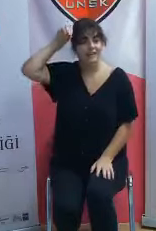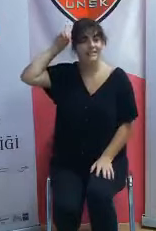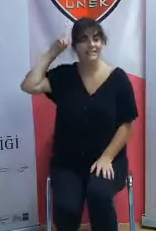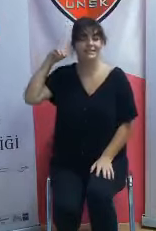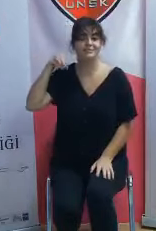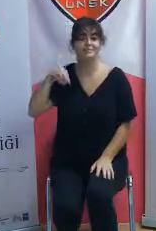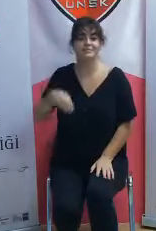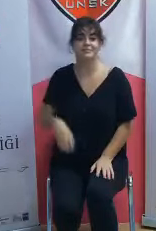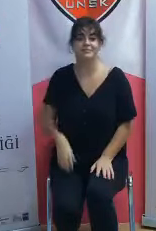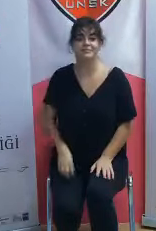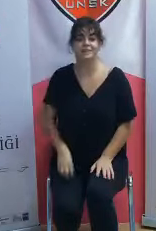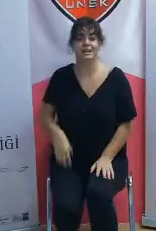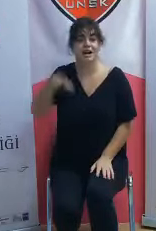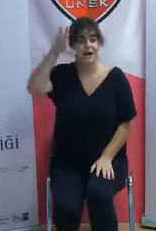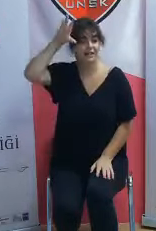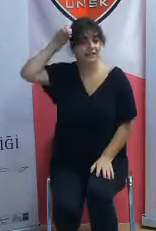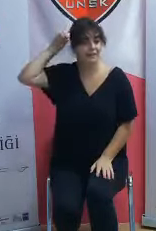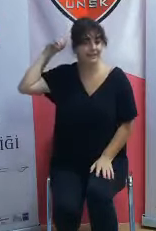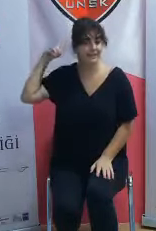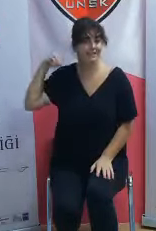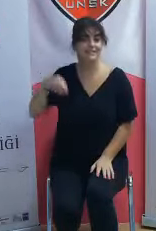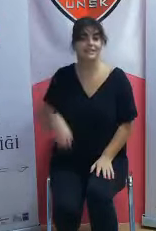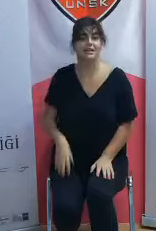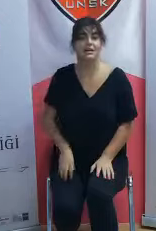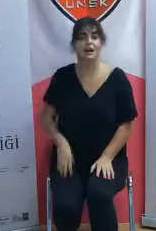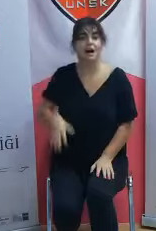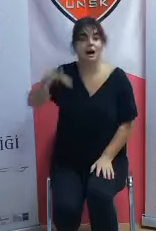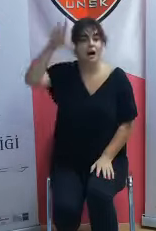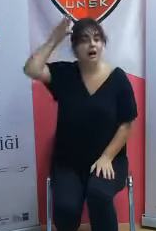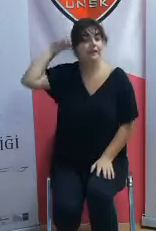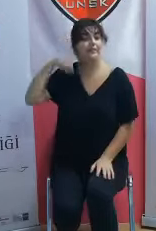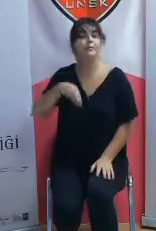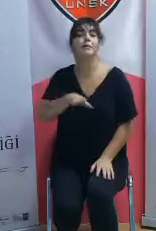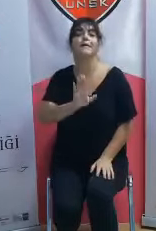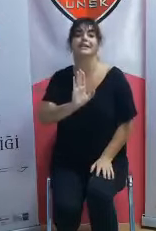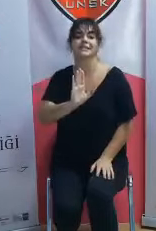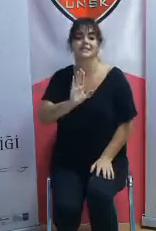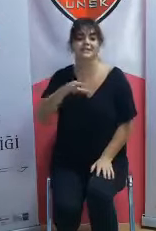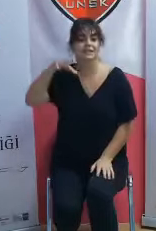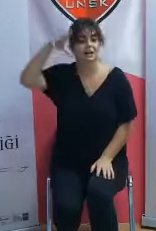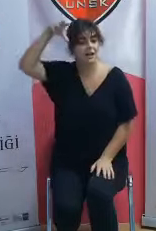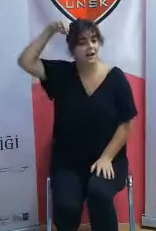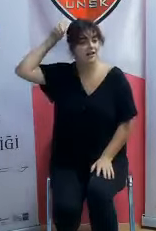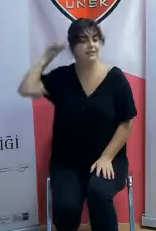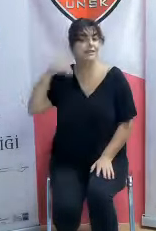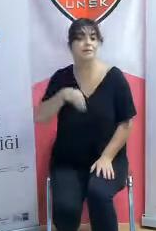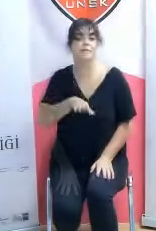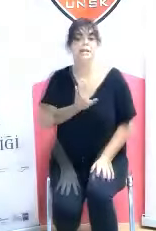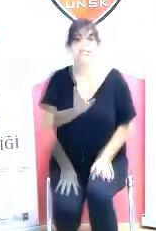Anladım. Anlamak. Anlamamak. Anlamamak.